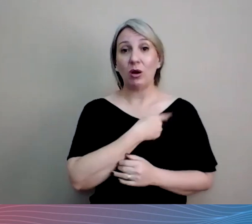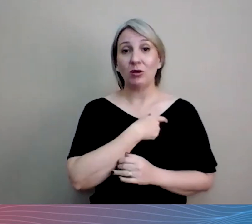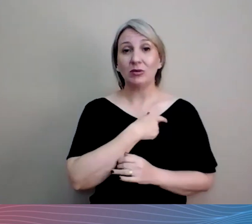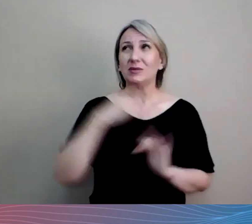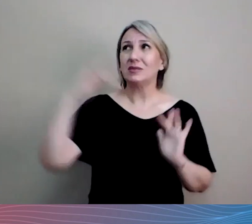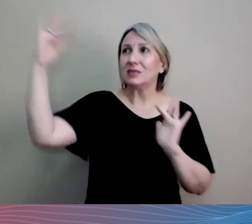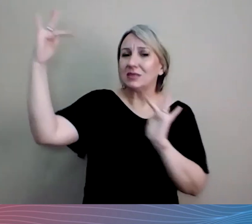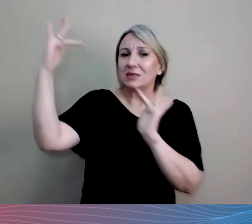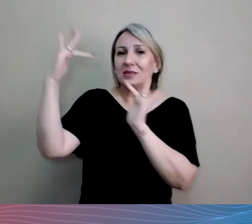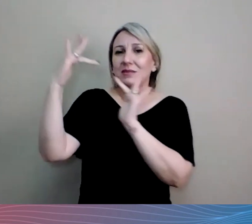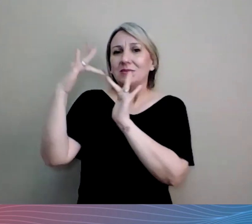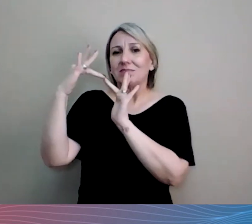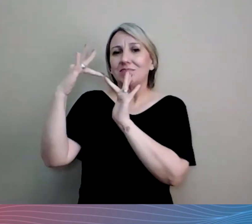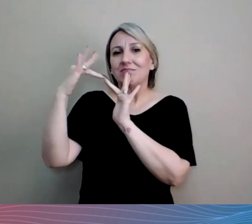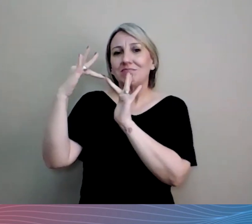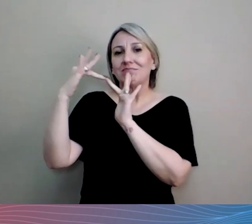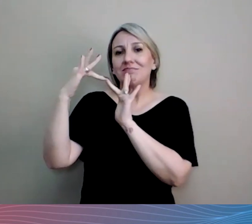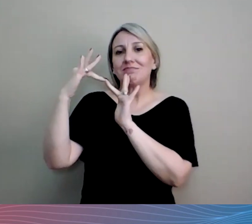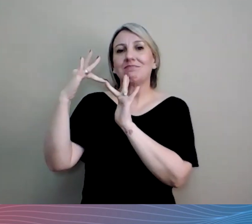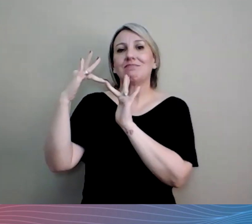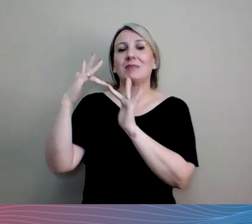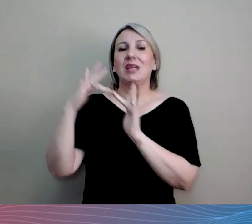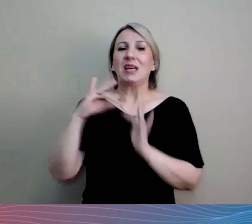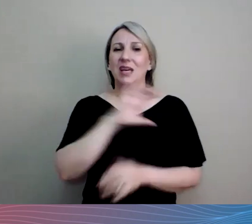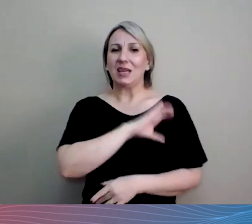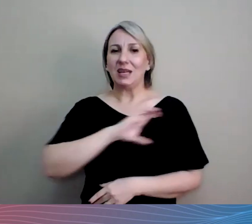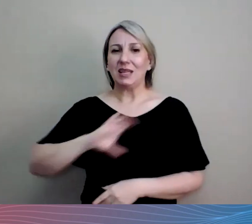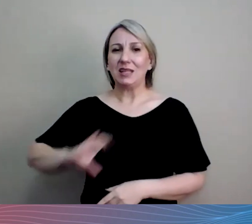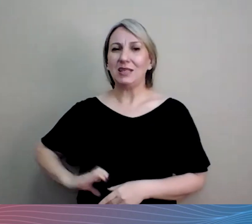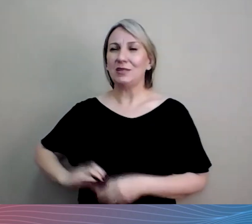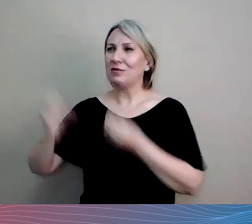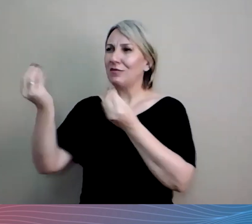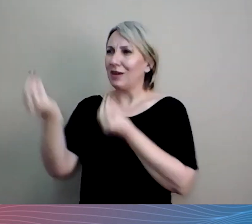para nós as paixões